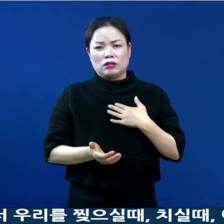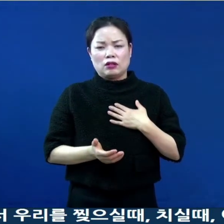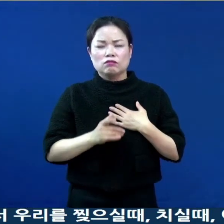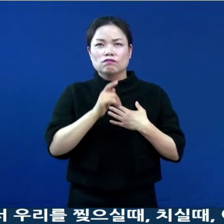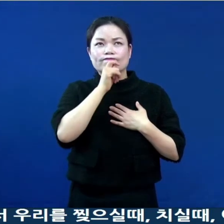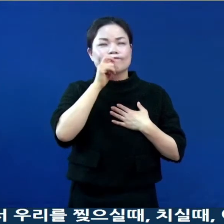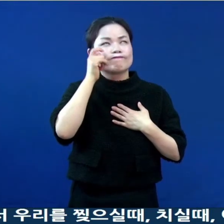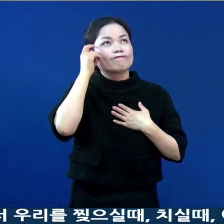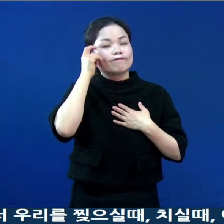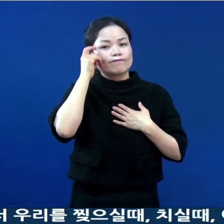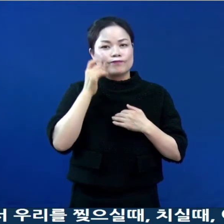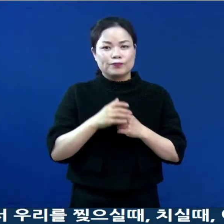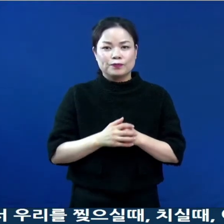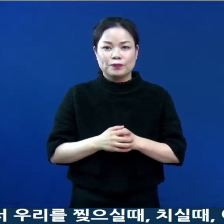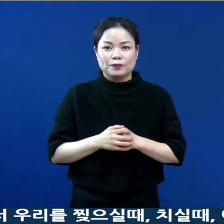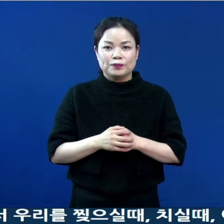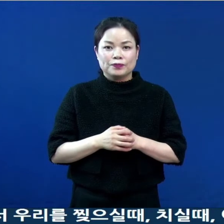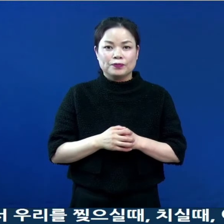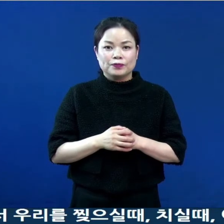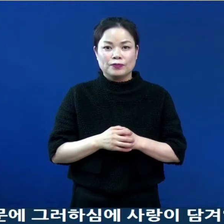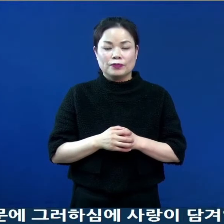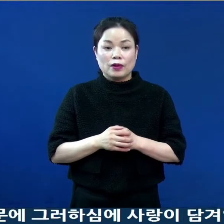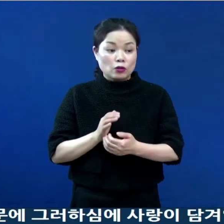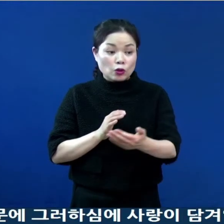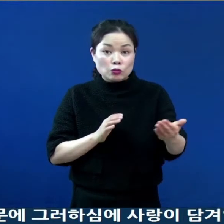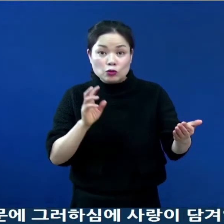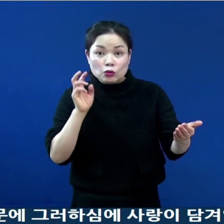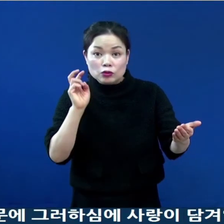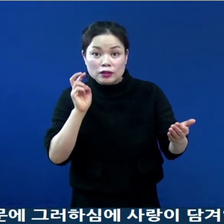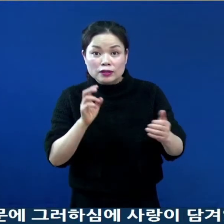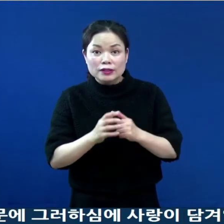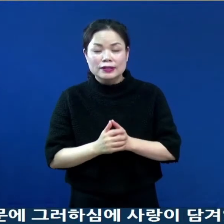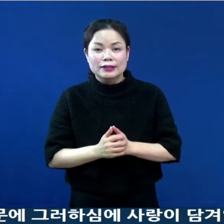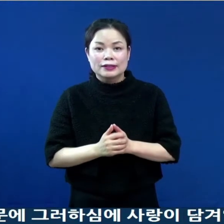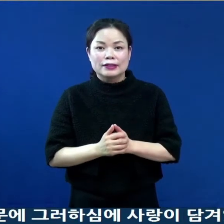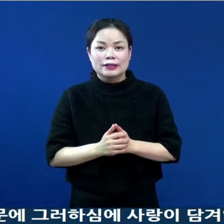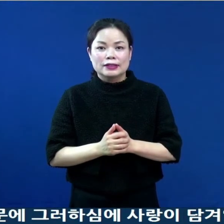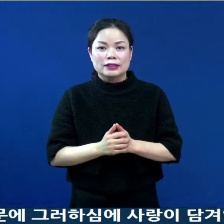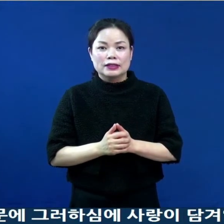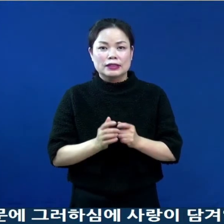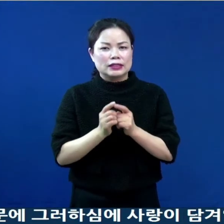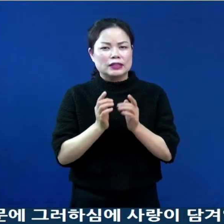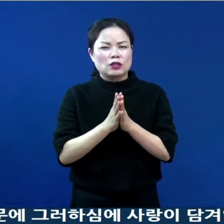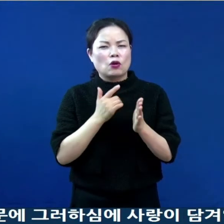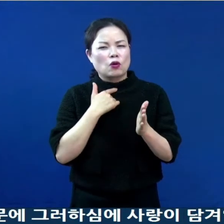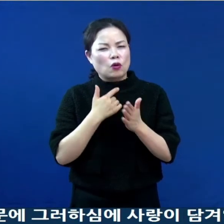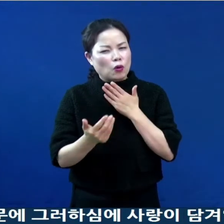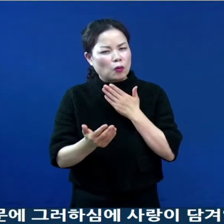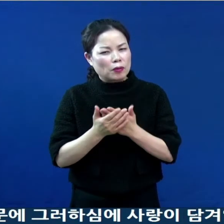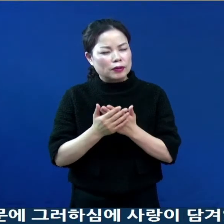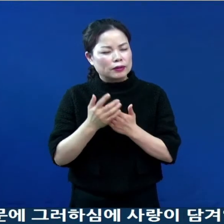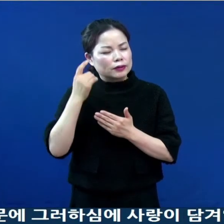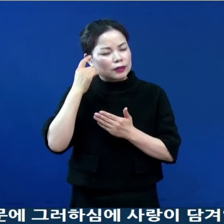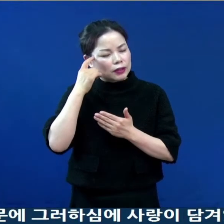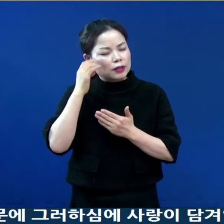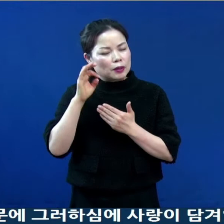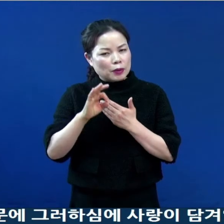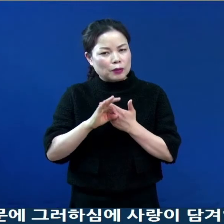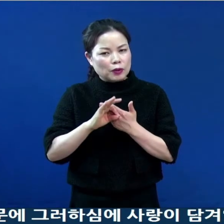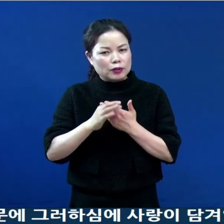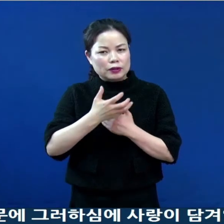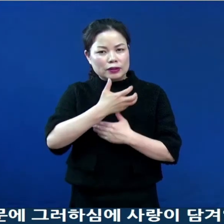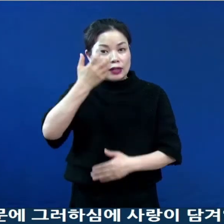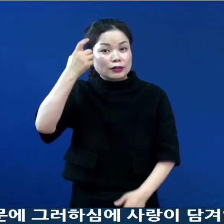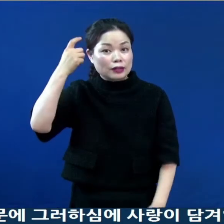묵상은 이렇습니다. 여러분, 혹시 직접 경험이 있다면 경험을 살리시고, 아니라면 한번 상상해